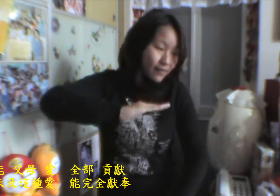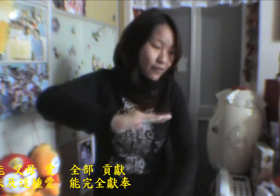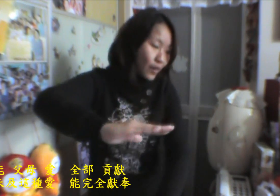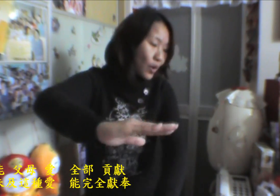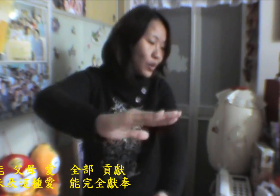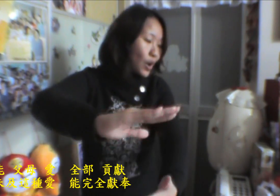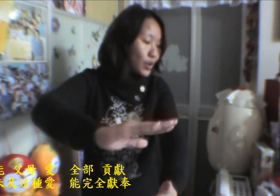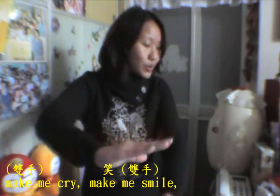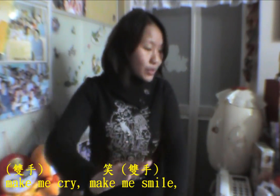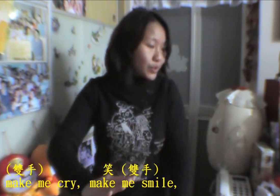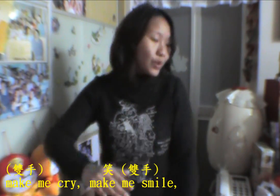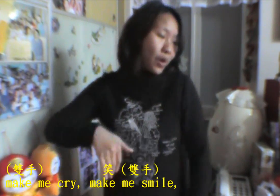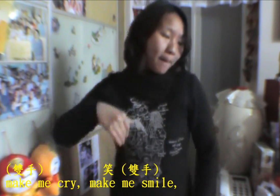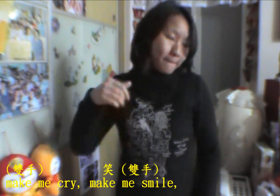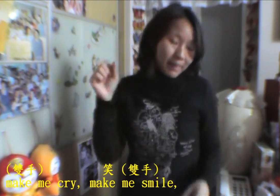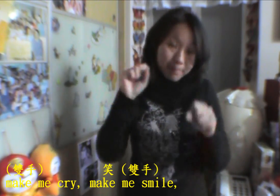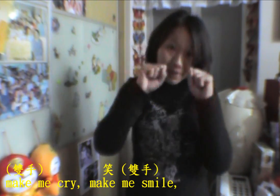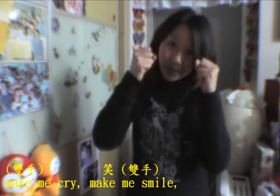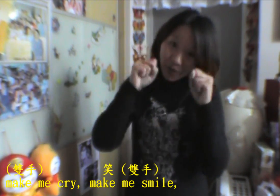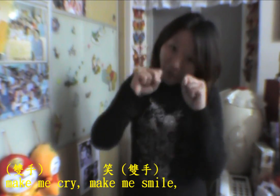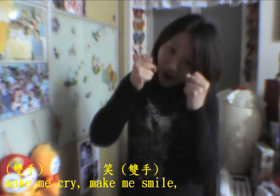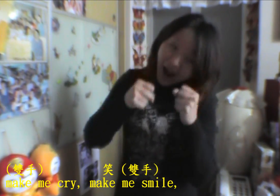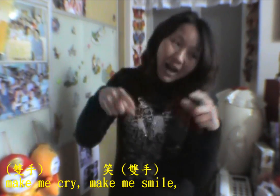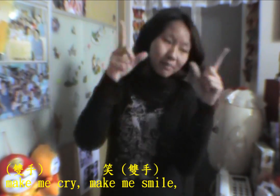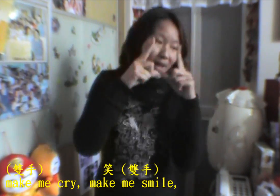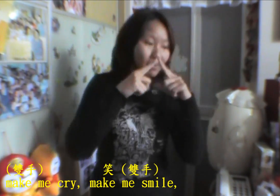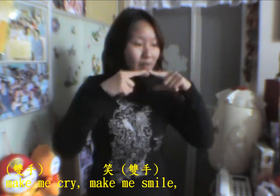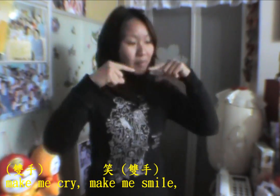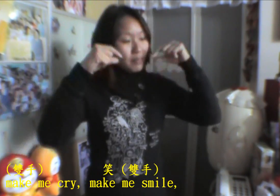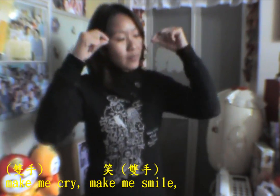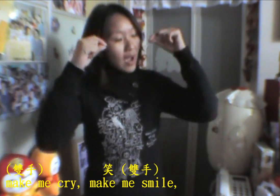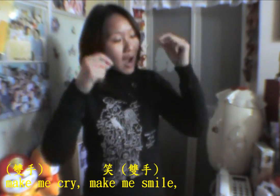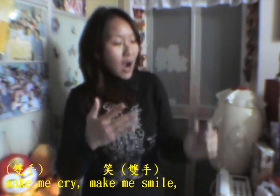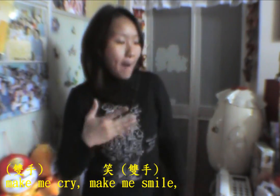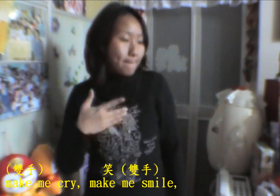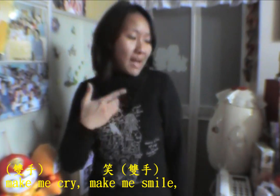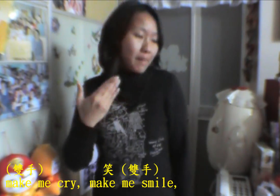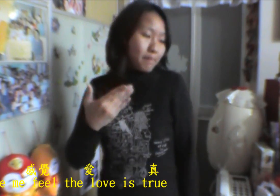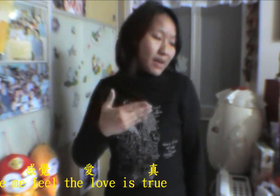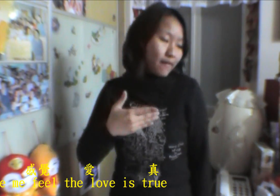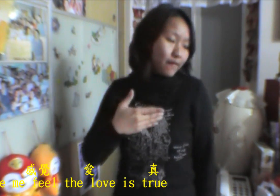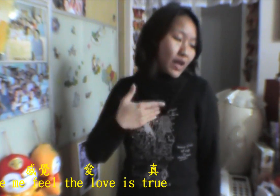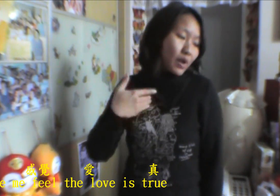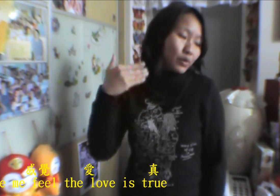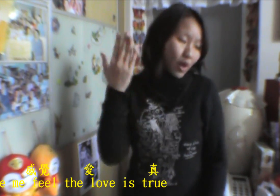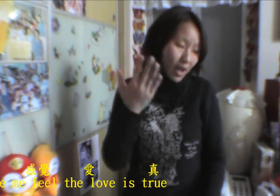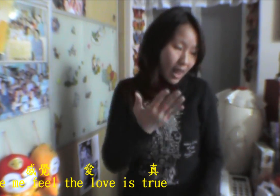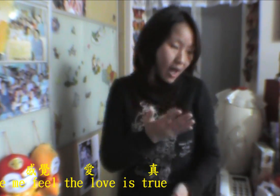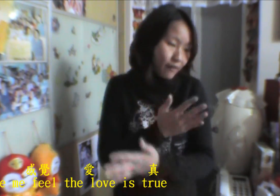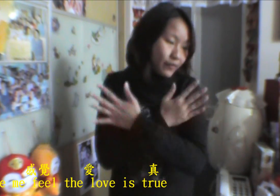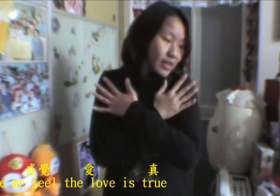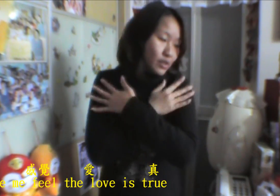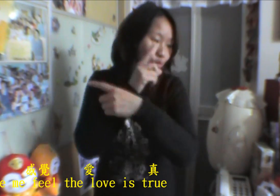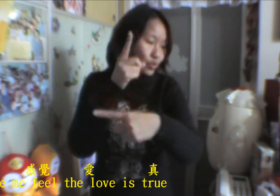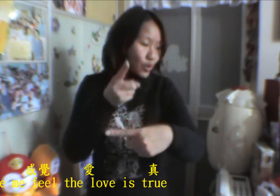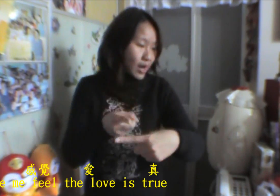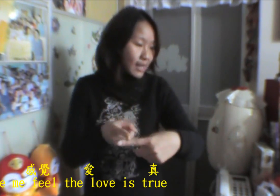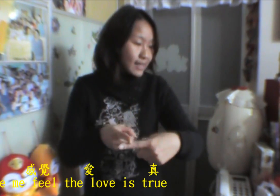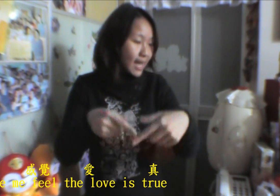獻奉。You make me cry, make me smile, make me feel that love is true。 謝